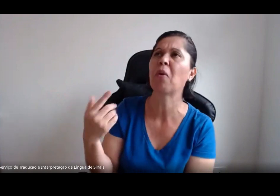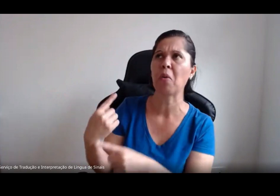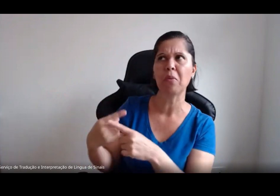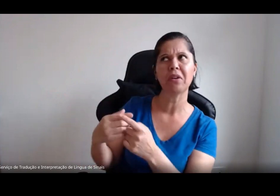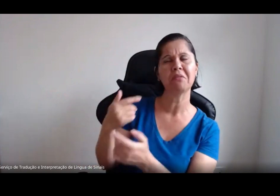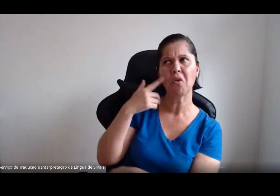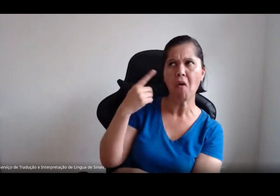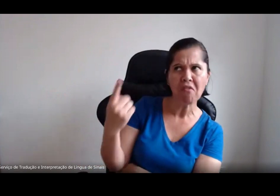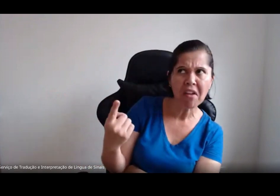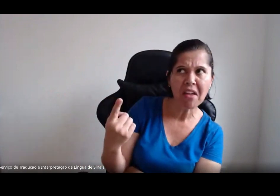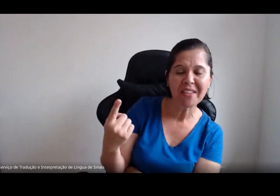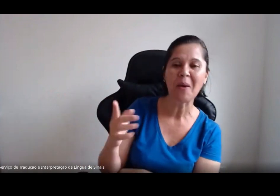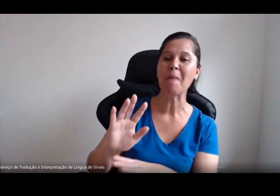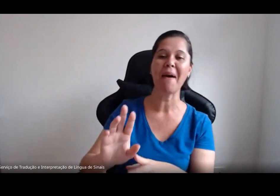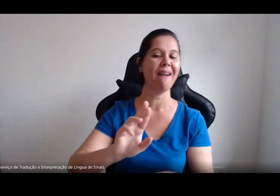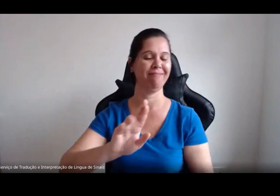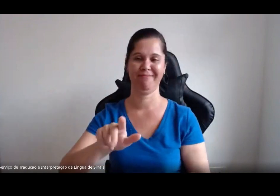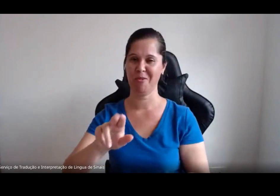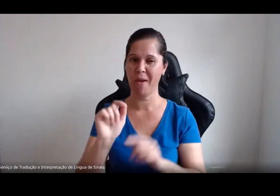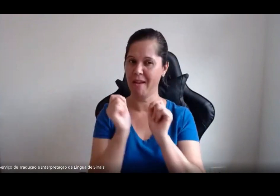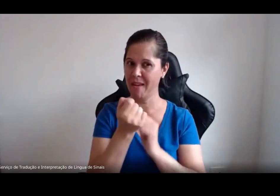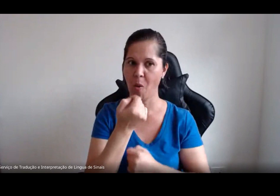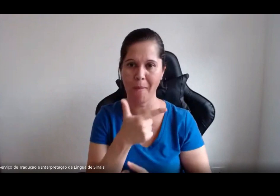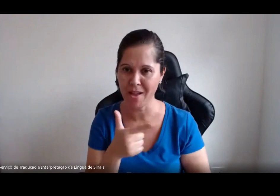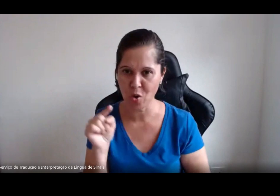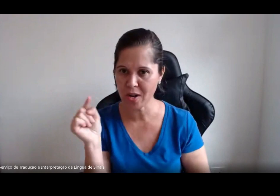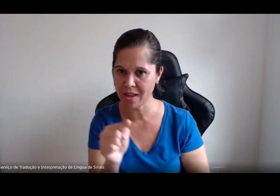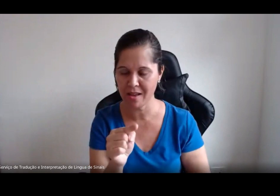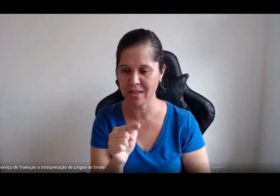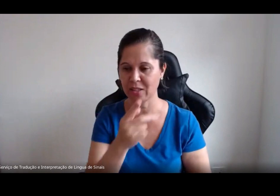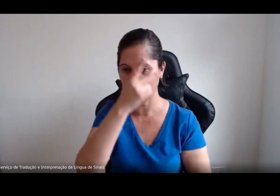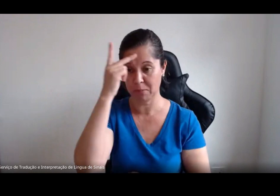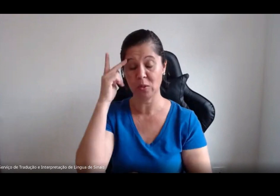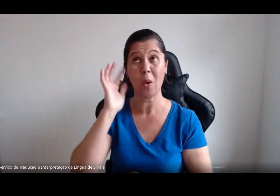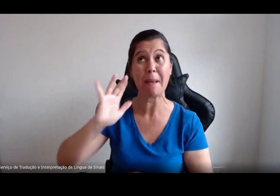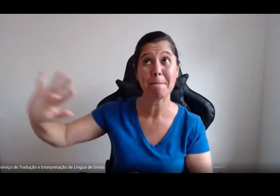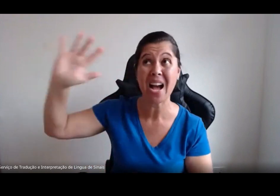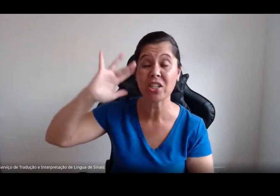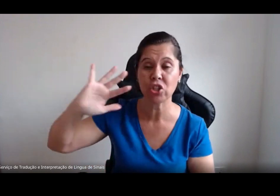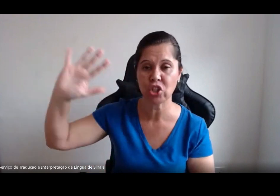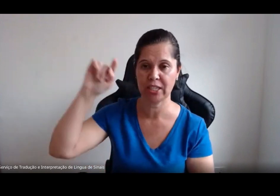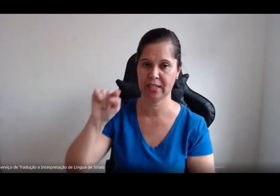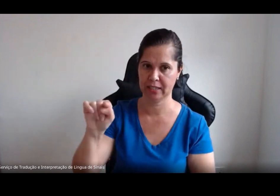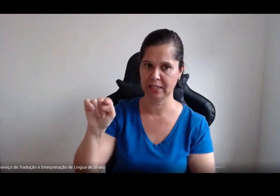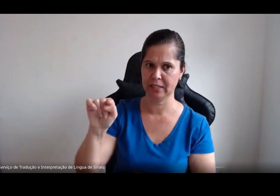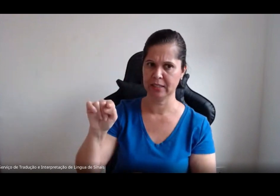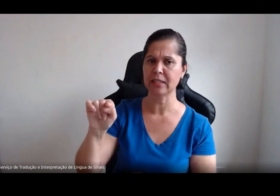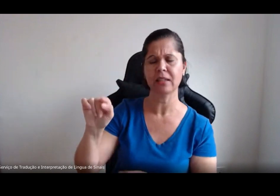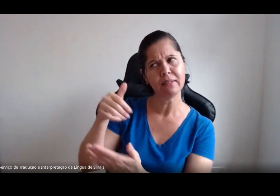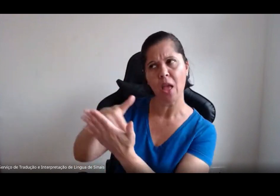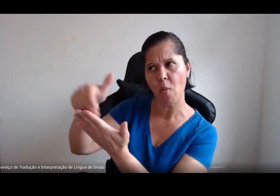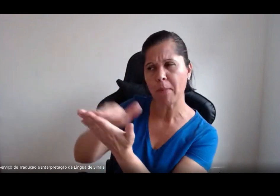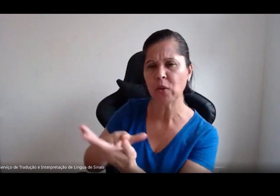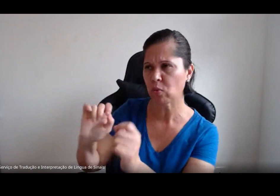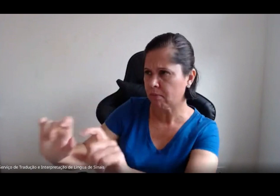dos meus olhos está a pintura de um cachimbo? Claro que vocês estão rindo disso, mas bom, tem gente que pensa. Está a